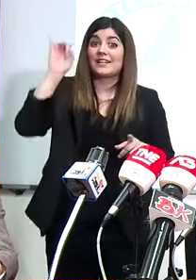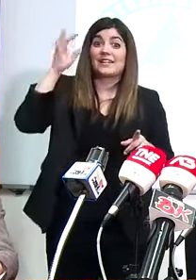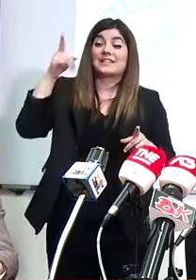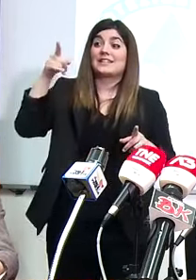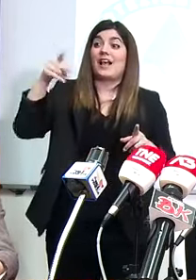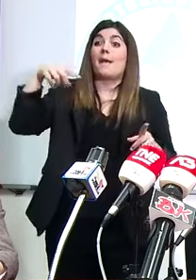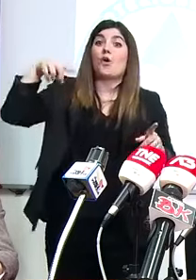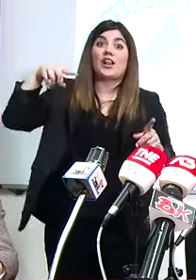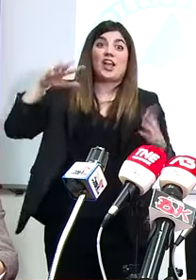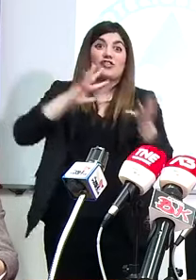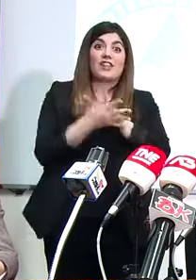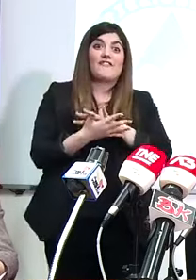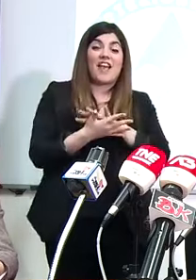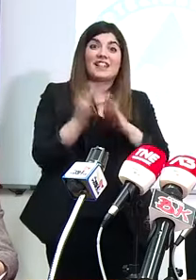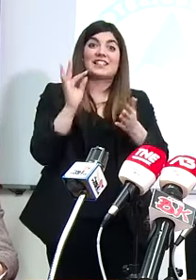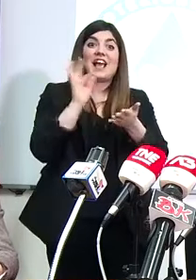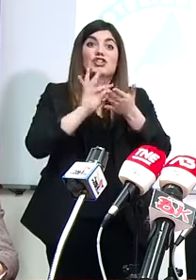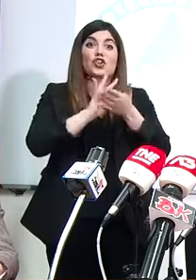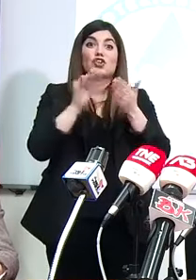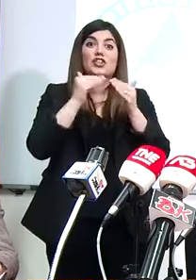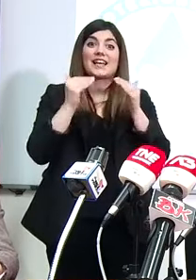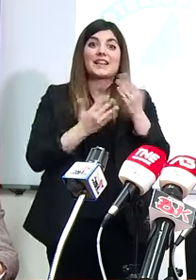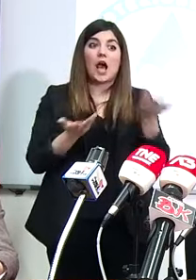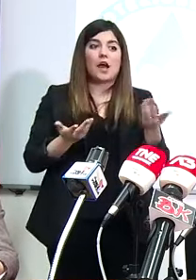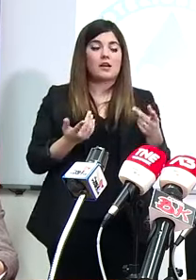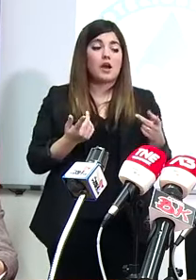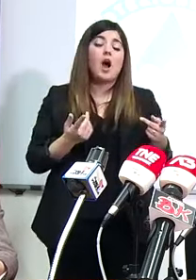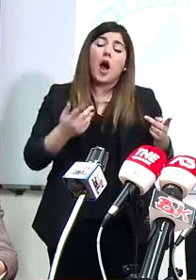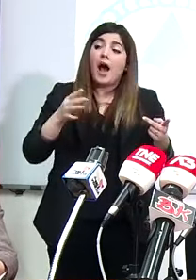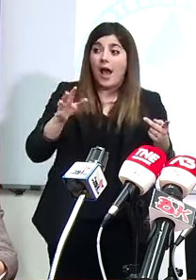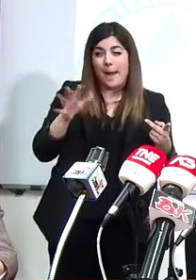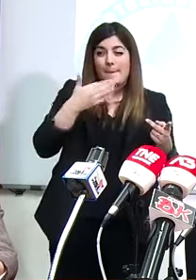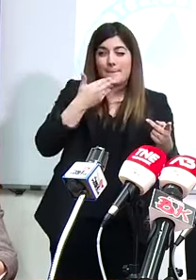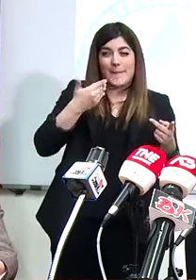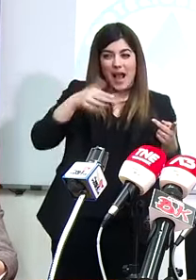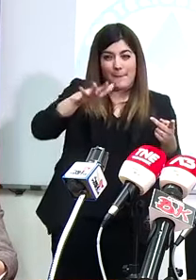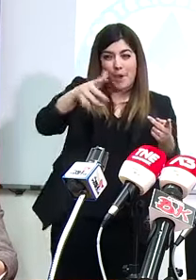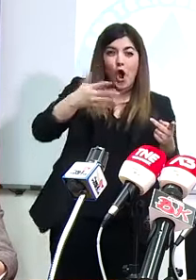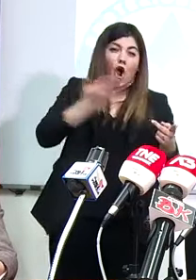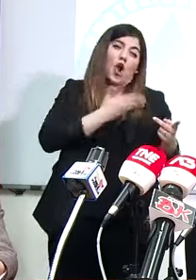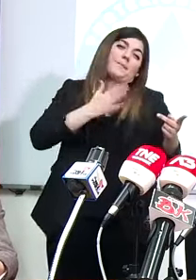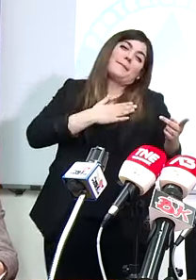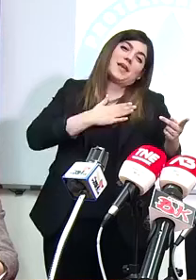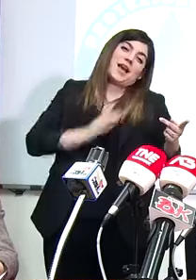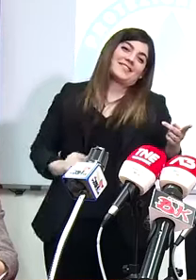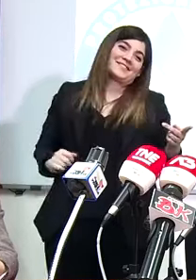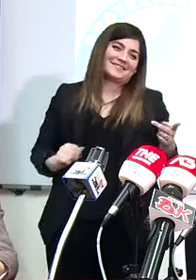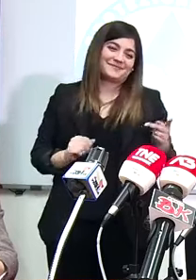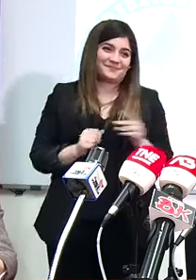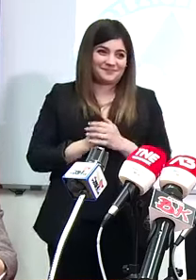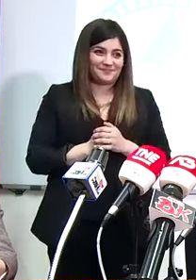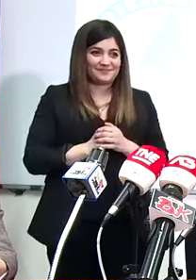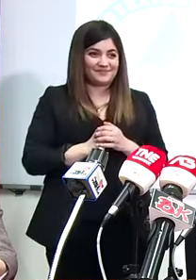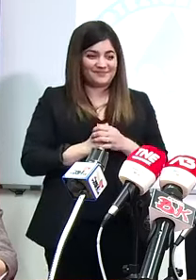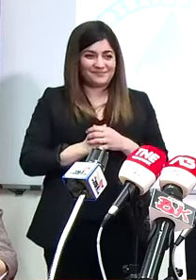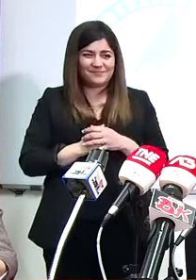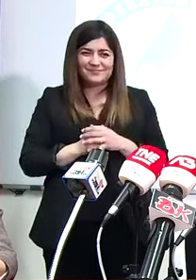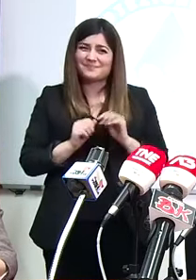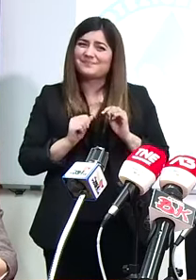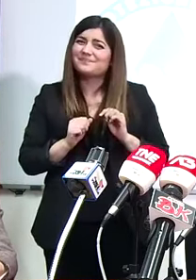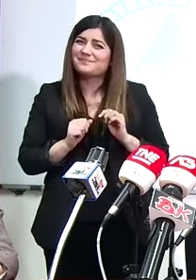adesso tra un po sarà sarà colpa mia sarà colpa mia allora che si che sia chi no scusate scusate siccome